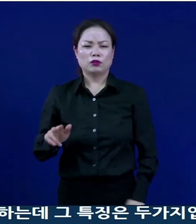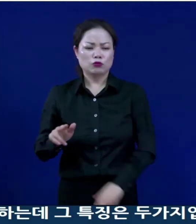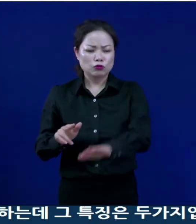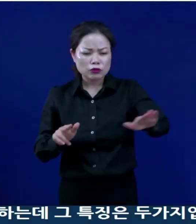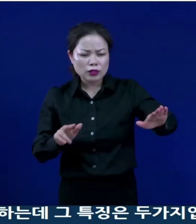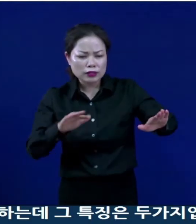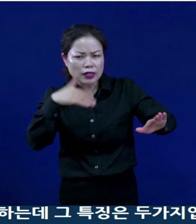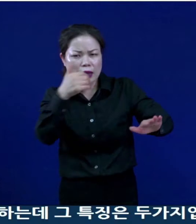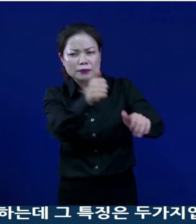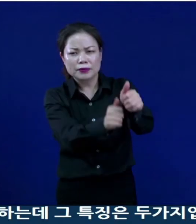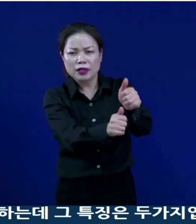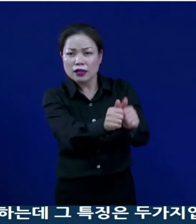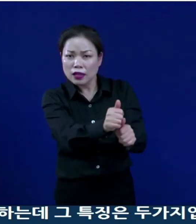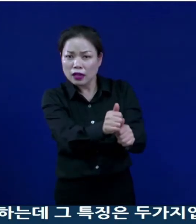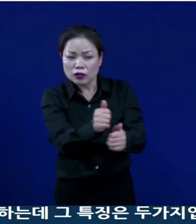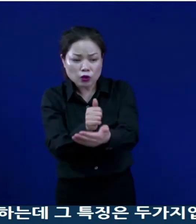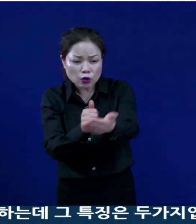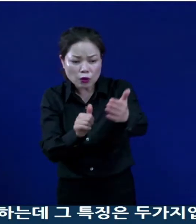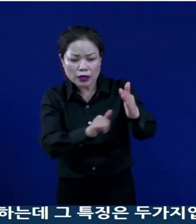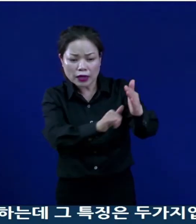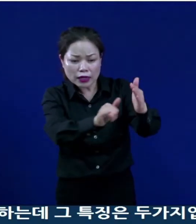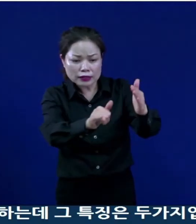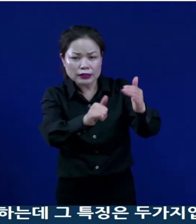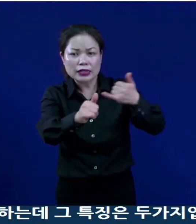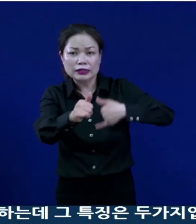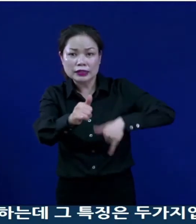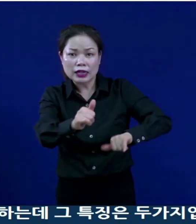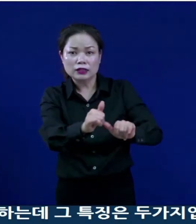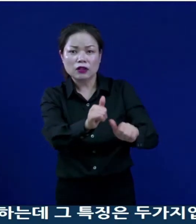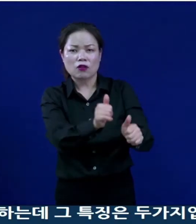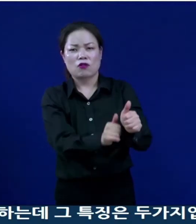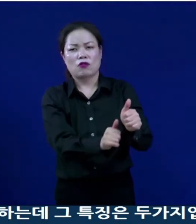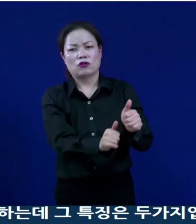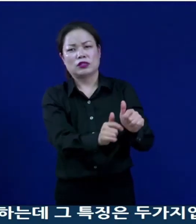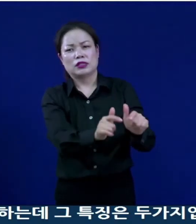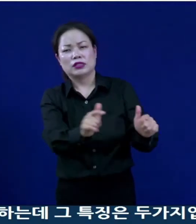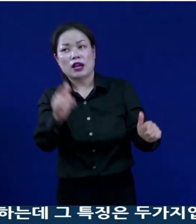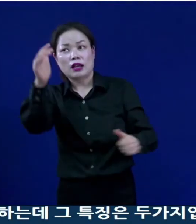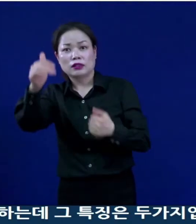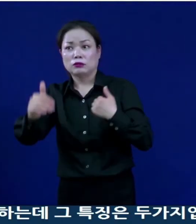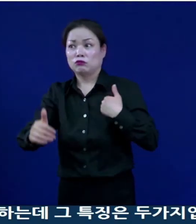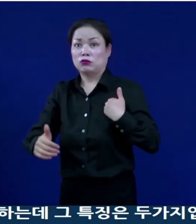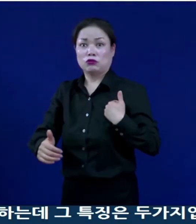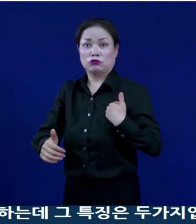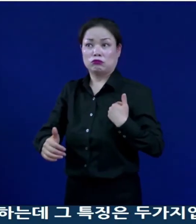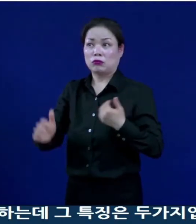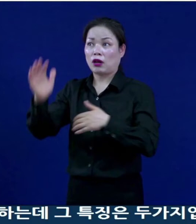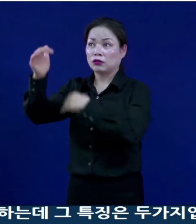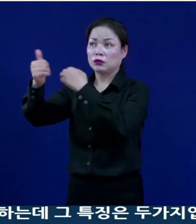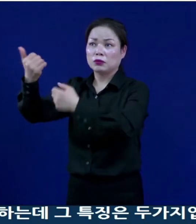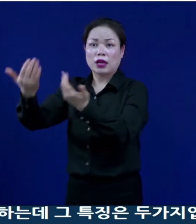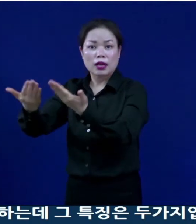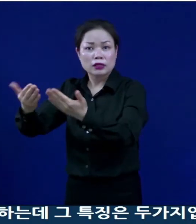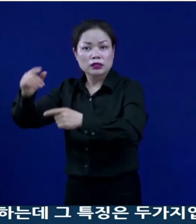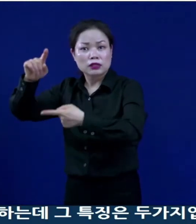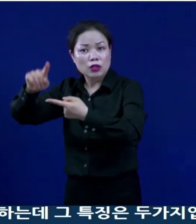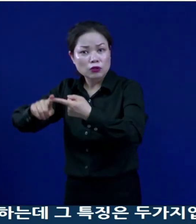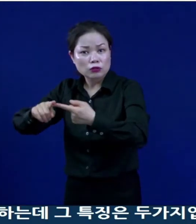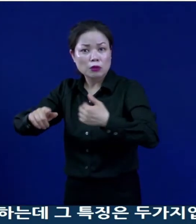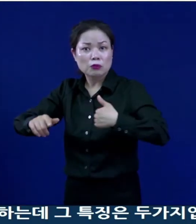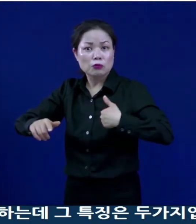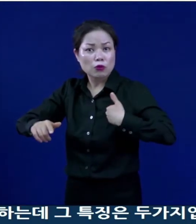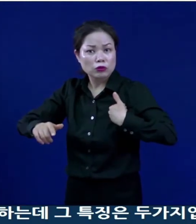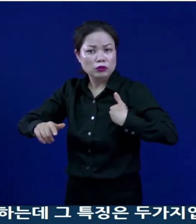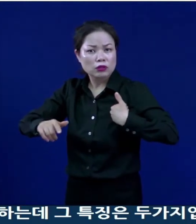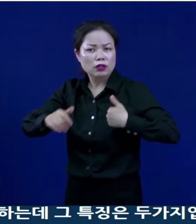우리의 다음 세대가, 그리고 여러분의 가정에서 여러분의 자녀 세대가 하나님을 알지 못하고 그분이 우리를 위해 행하신 일도 알지